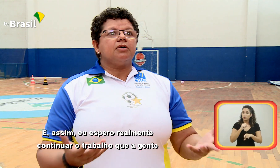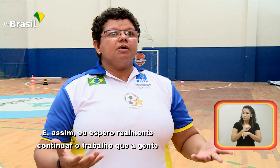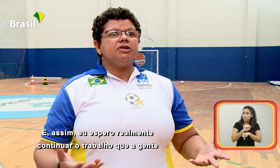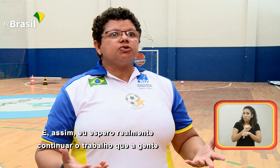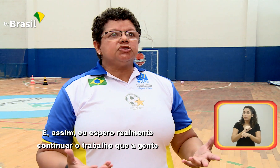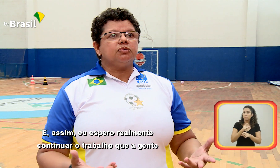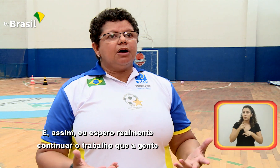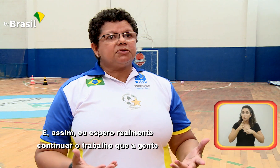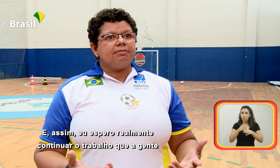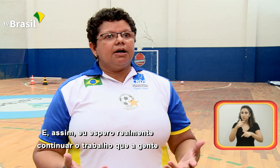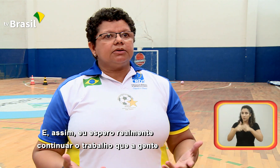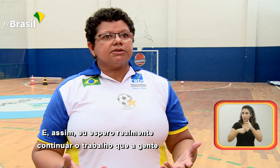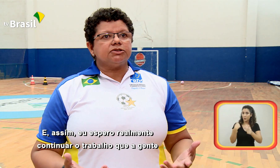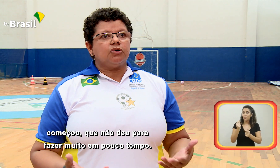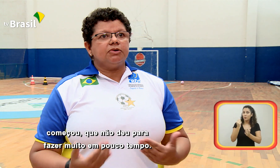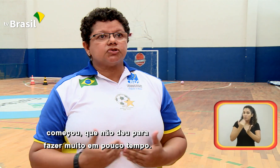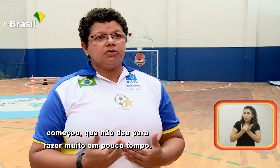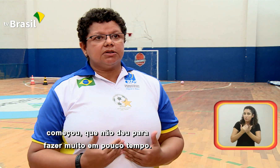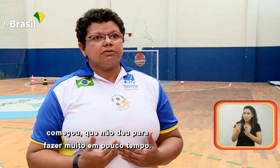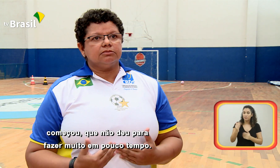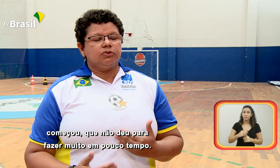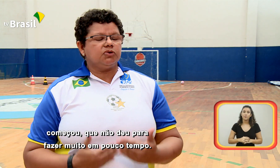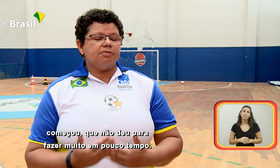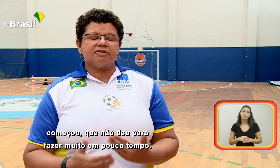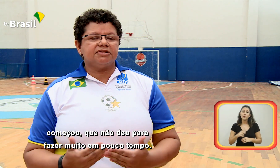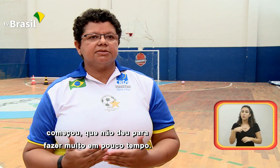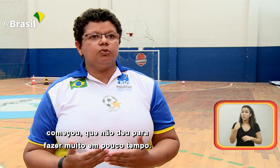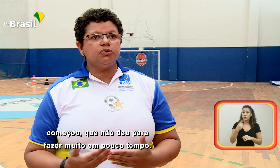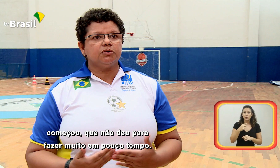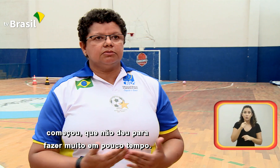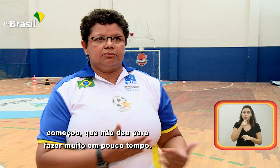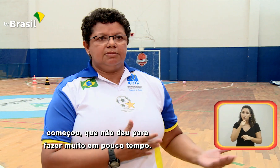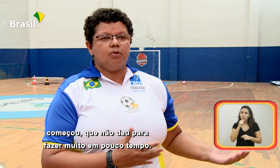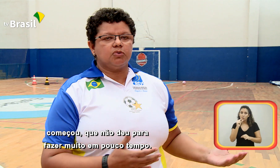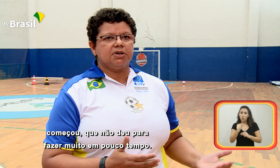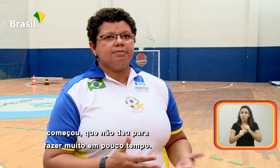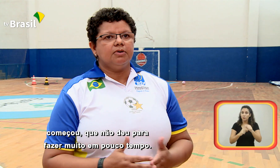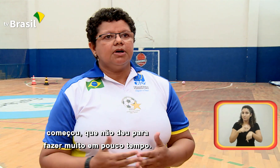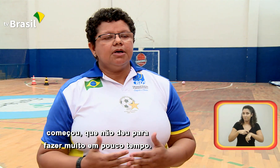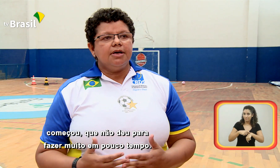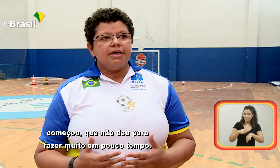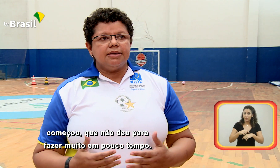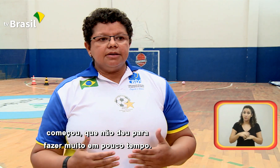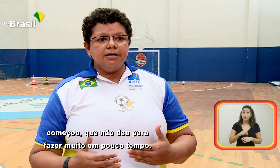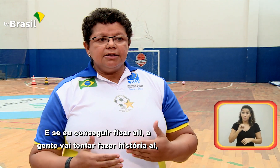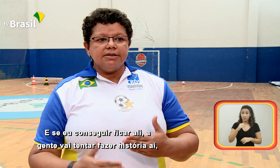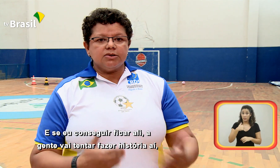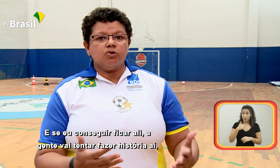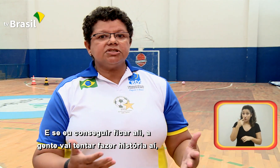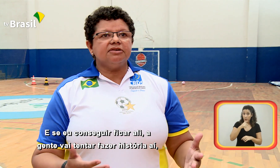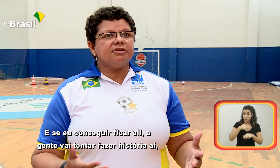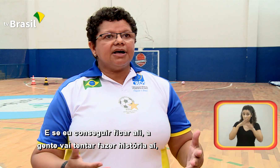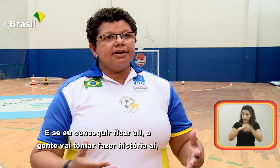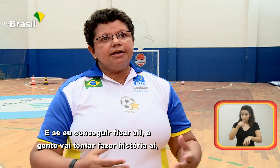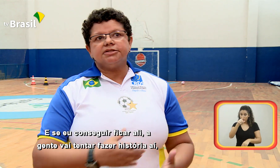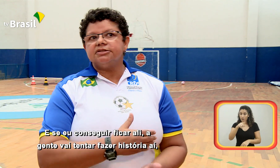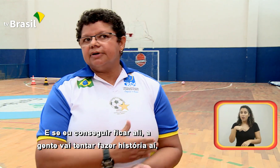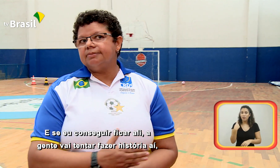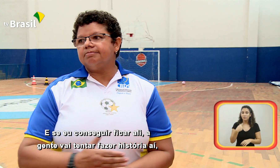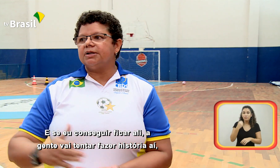realmente continuar o trabalho que a gente começou, que não deu para fazer muito em pouco tempo. E se eu conseguir ficar ali, a gente vai tentar